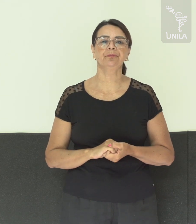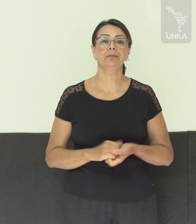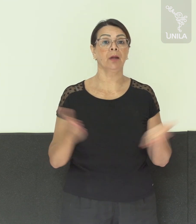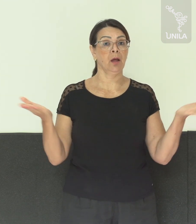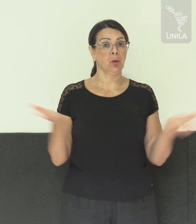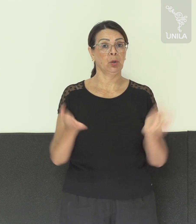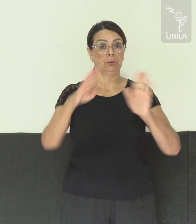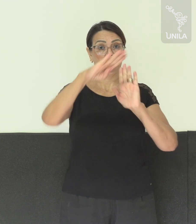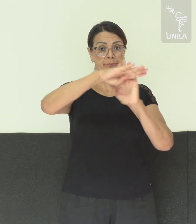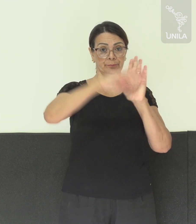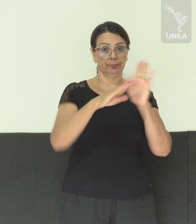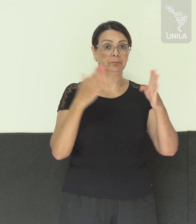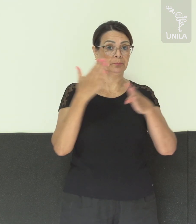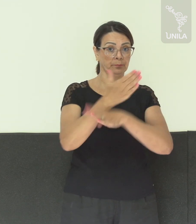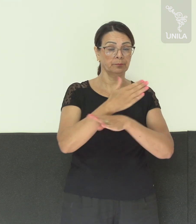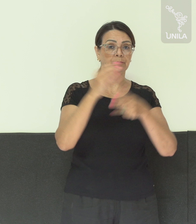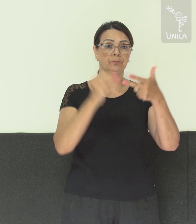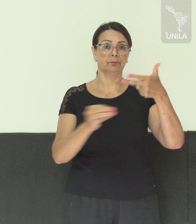Da lista de aprovação do SISU,